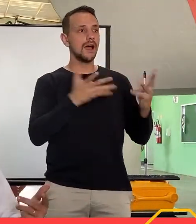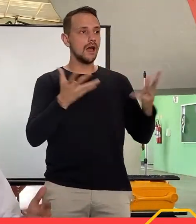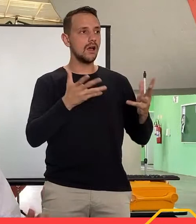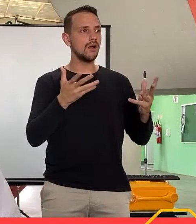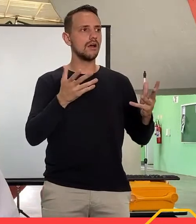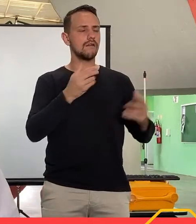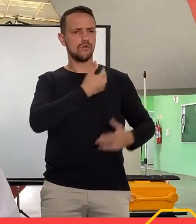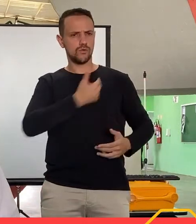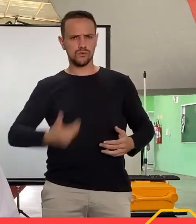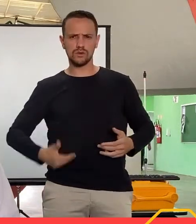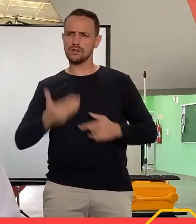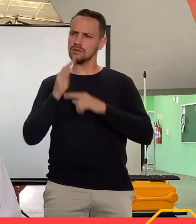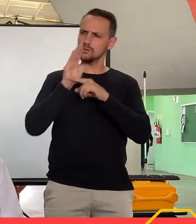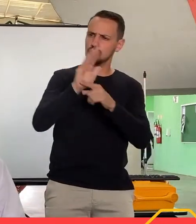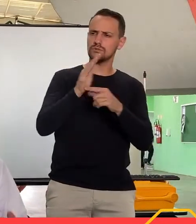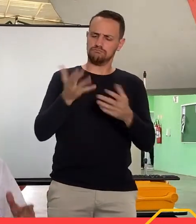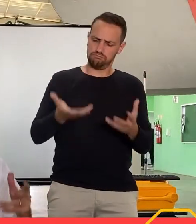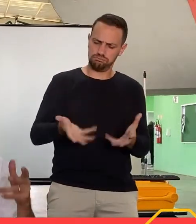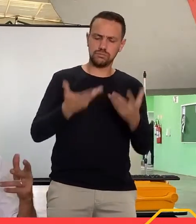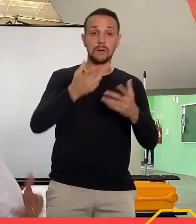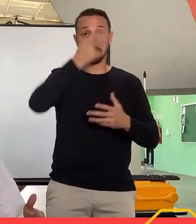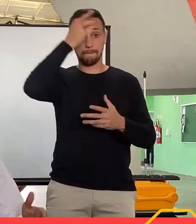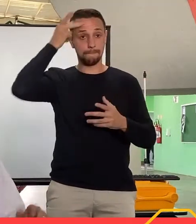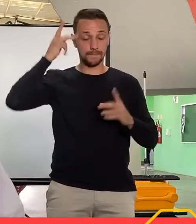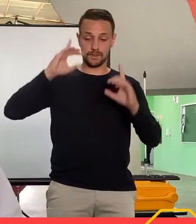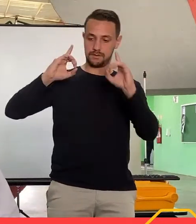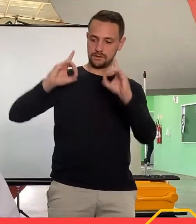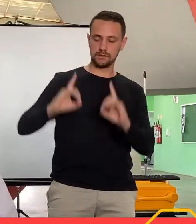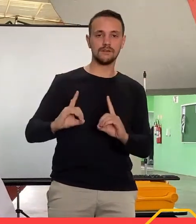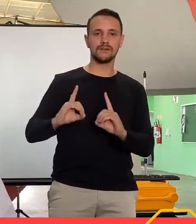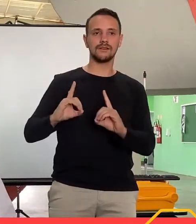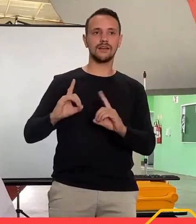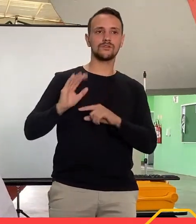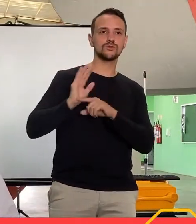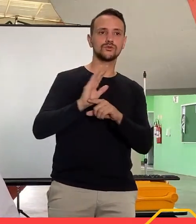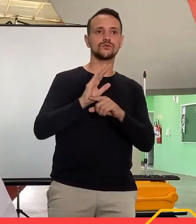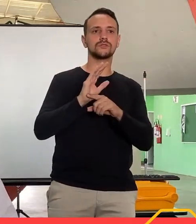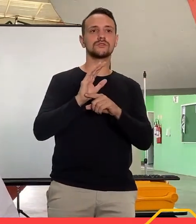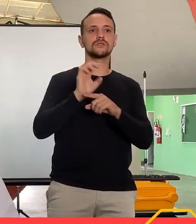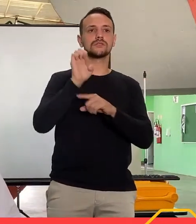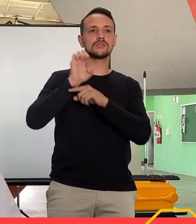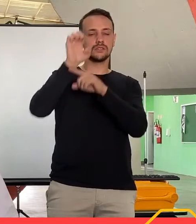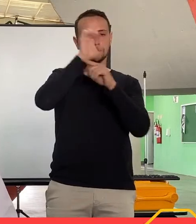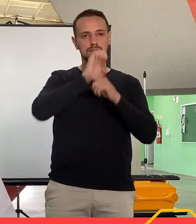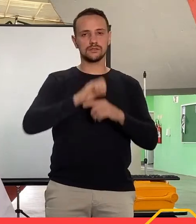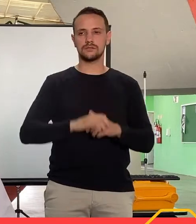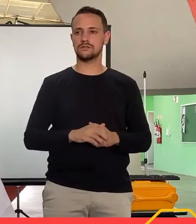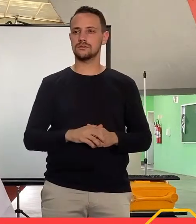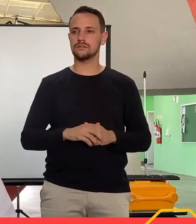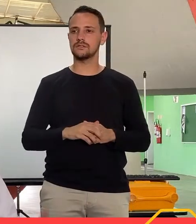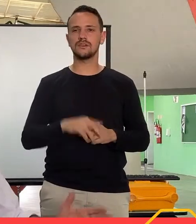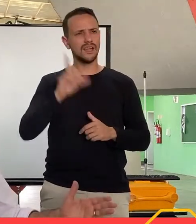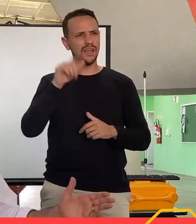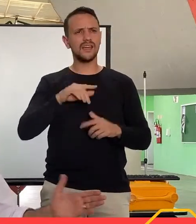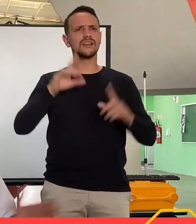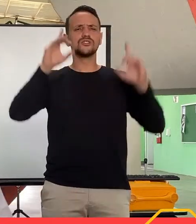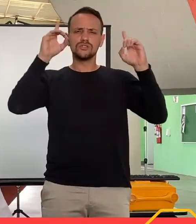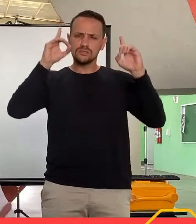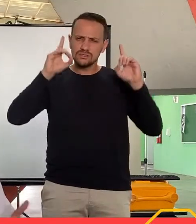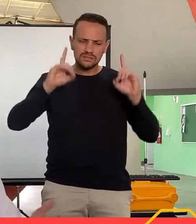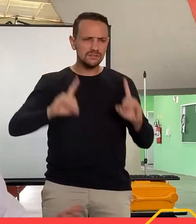direito à assistência, a pessoa com deficiência ter assistência do Estado, são direitos